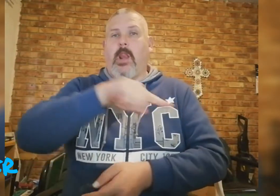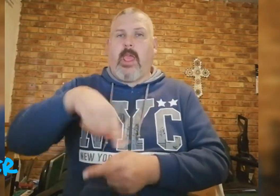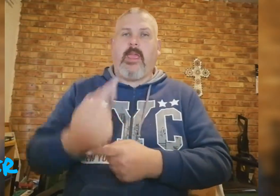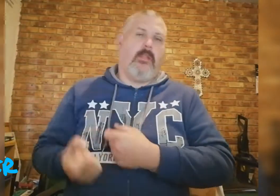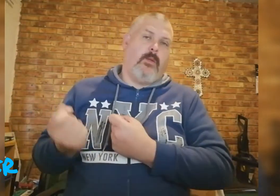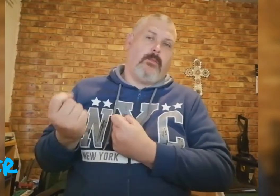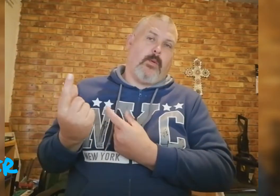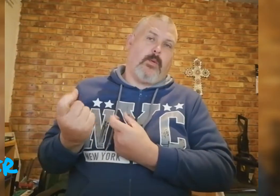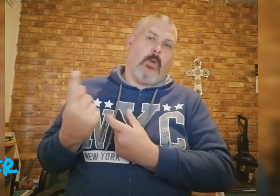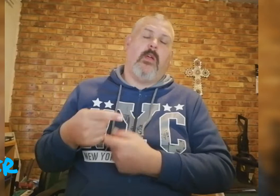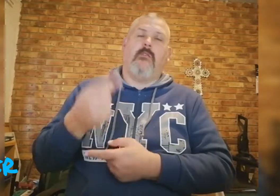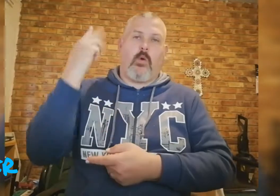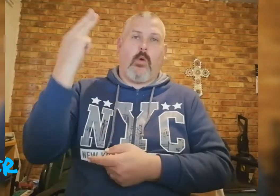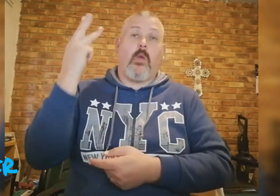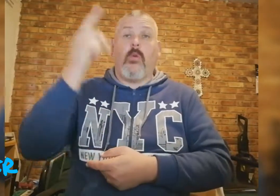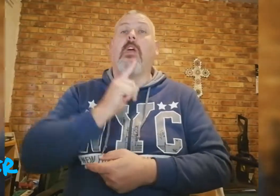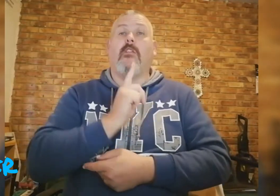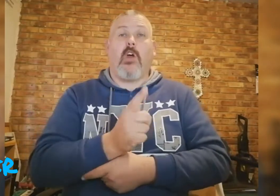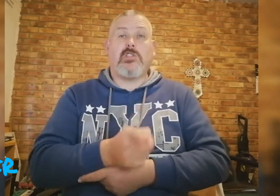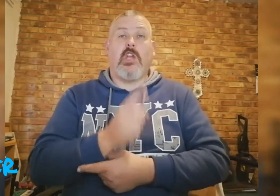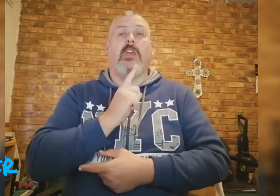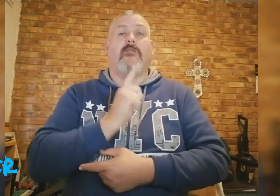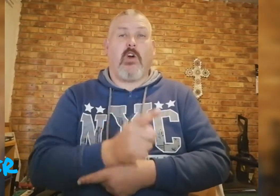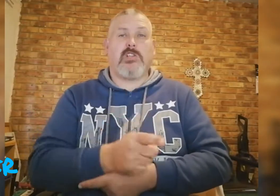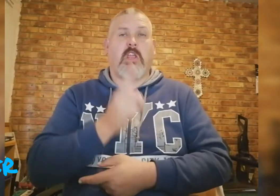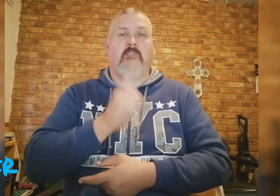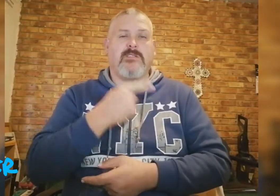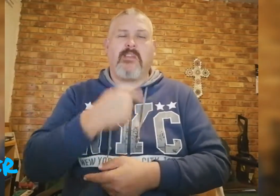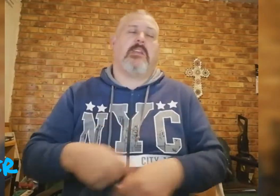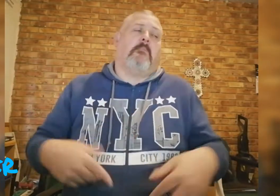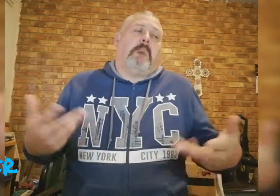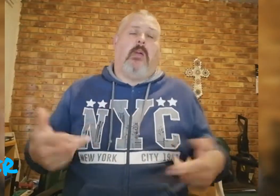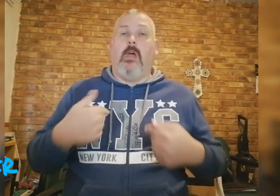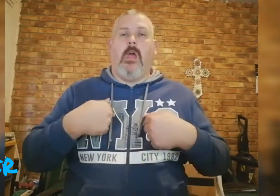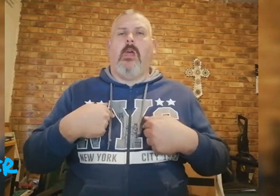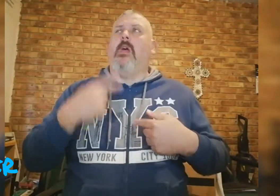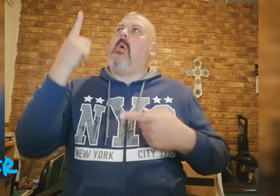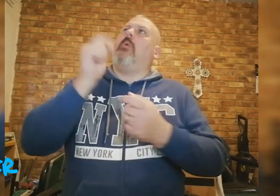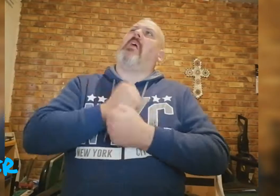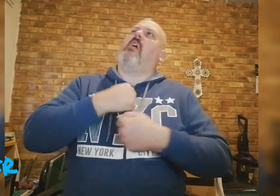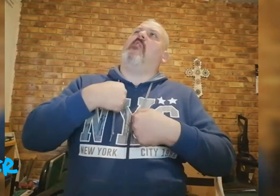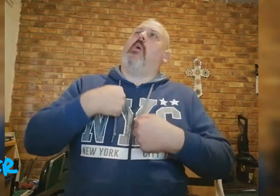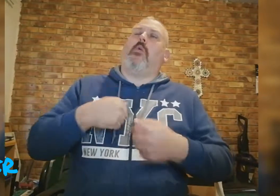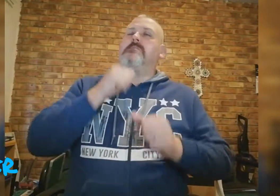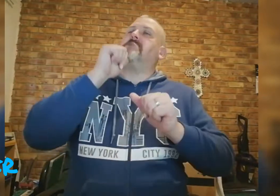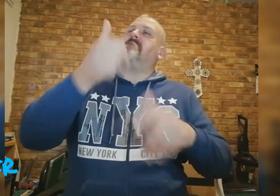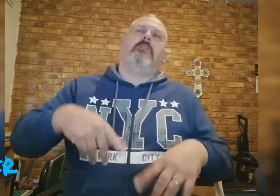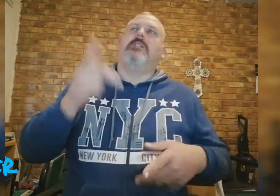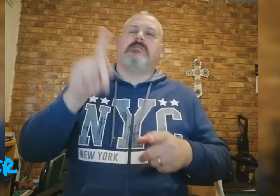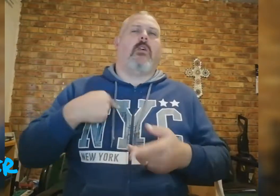hulle het, vir God, goed, waarschuw, mense, God huis van ons, daar